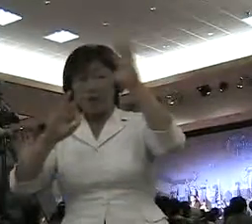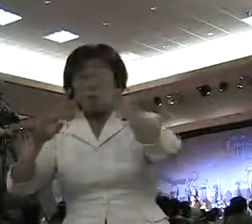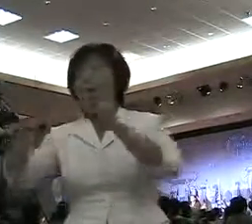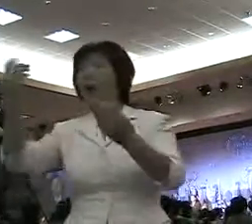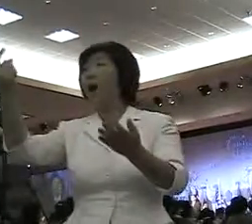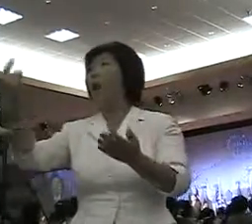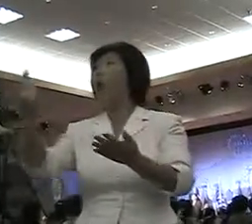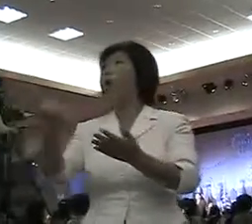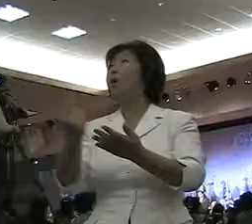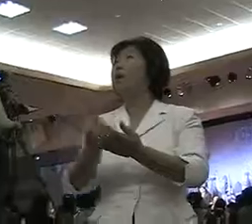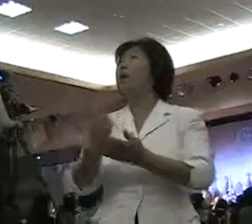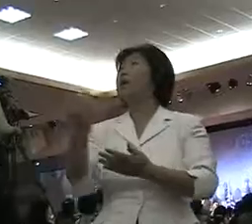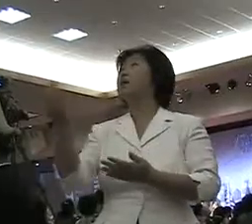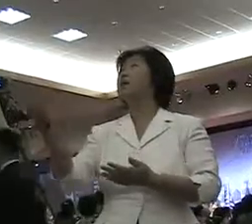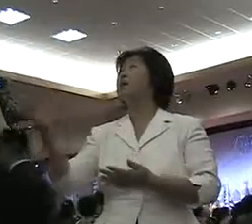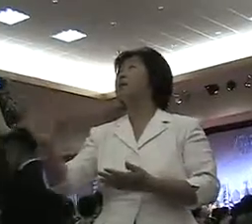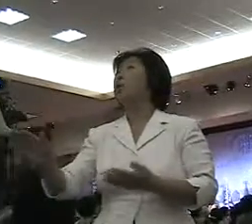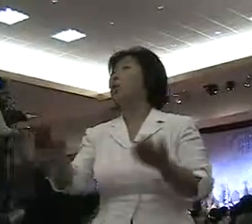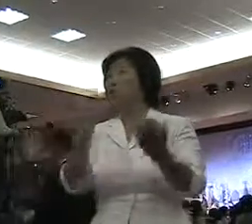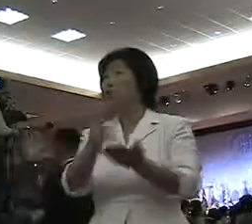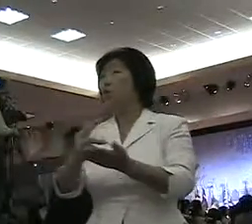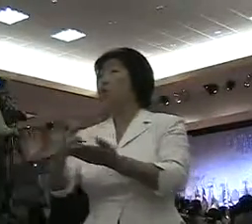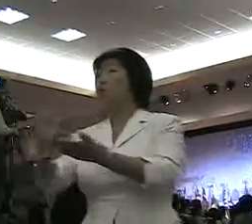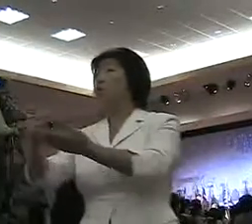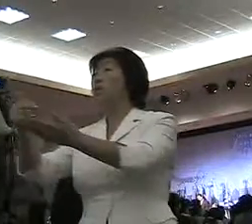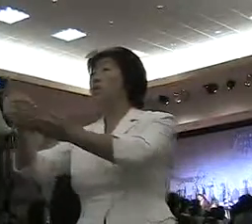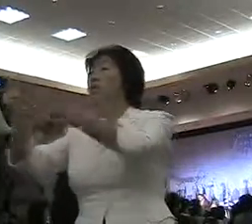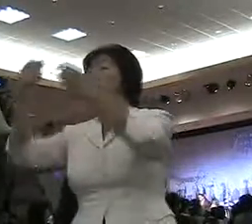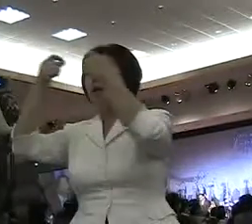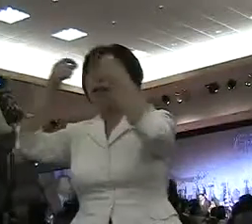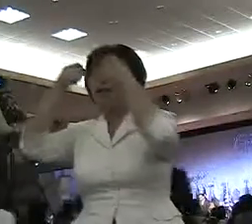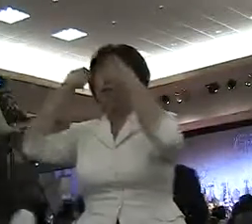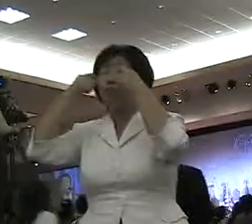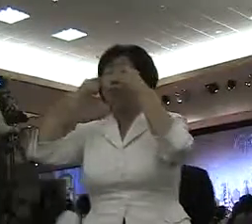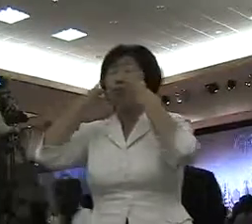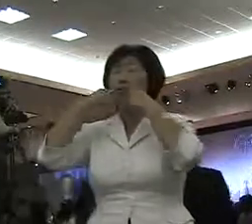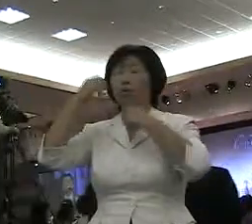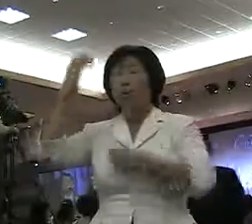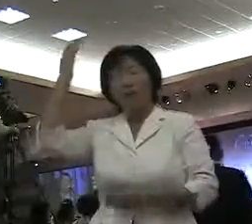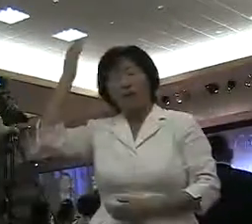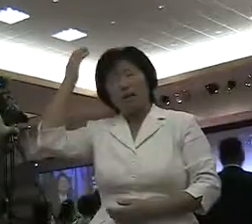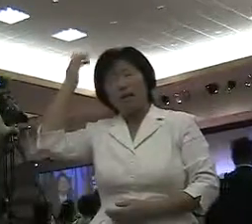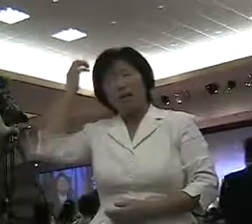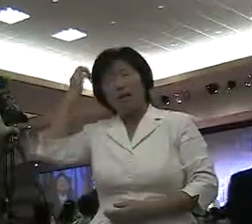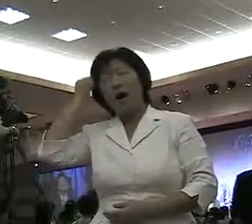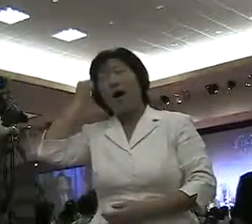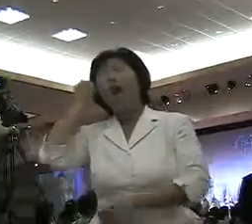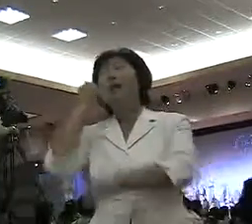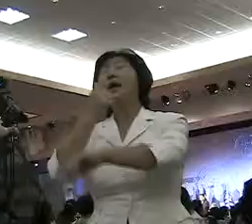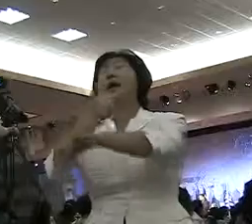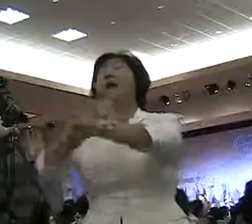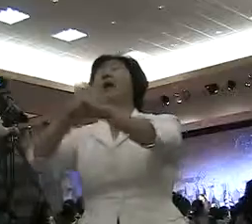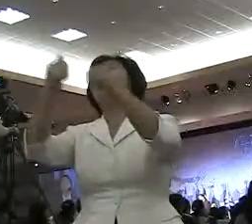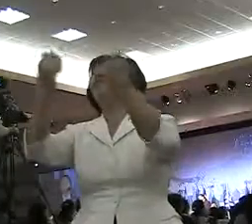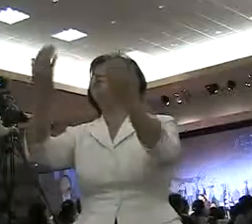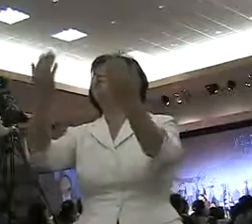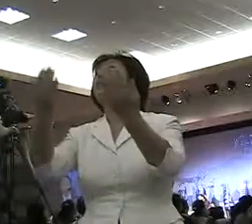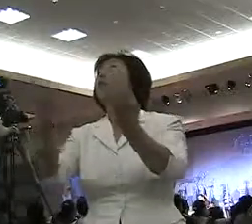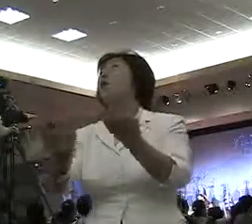시련이 찾아올 때도 주님의 눈물